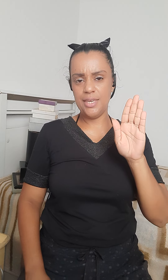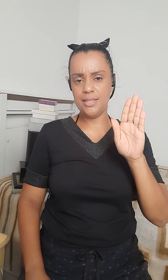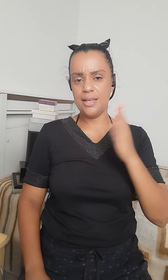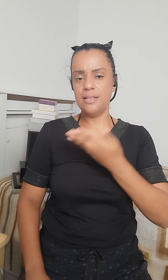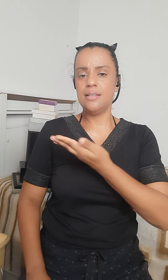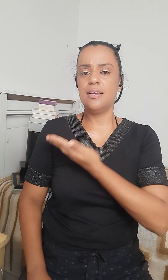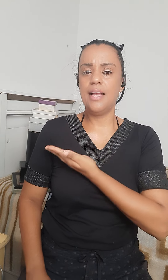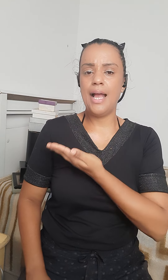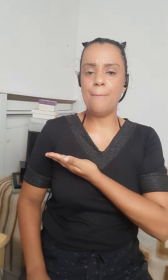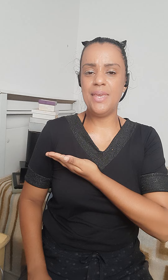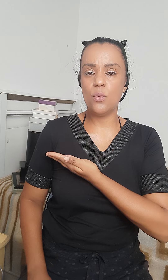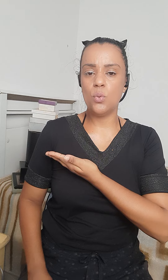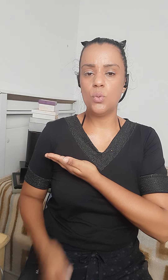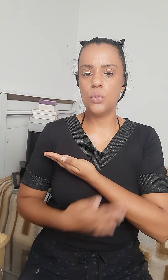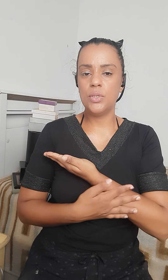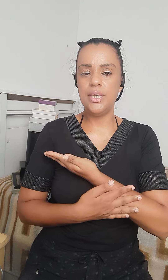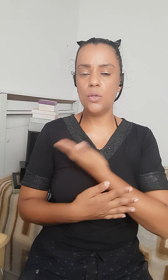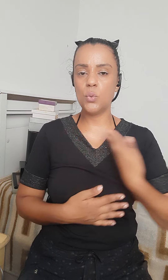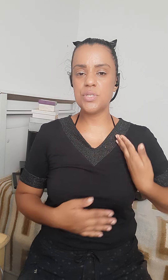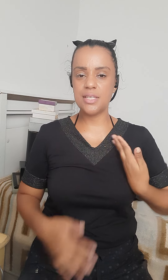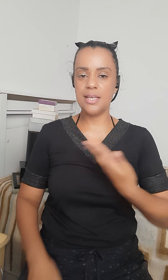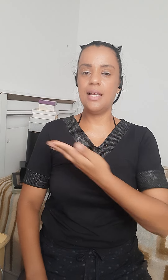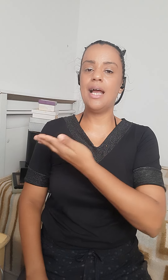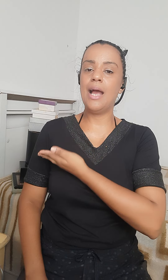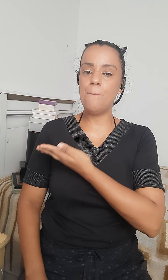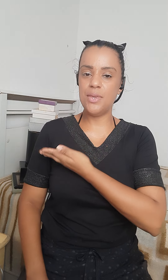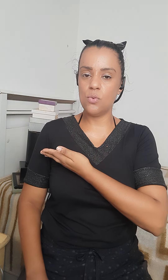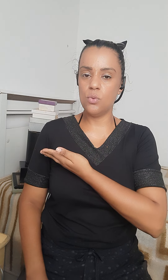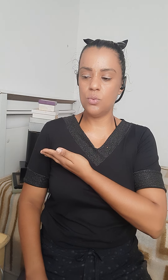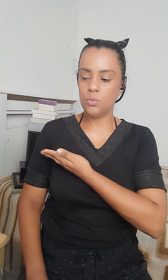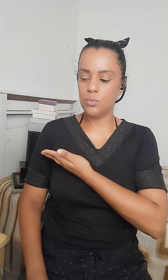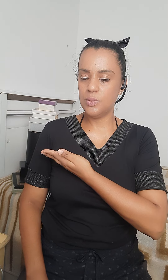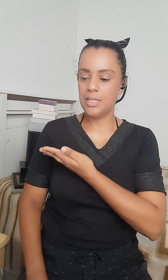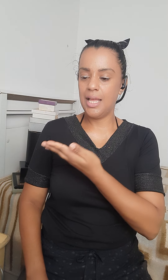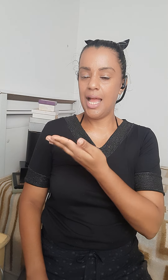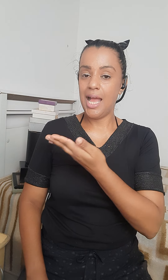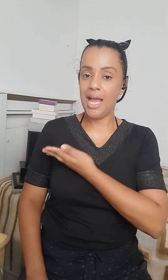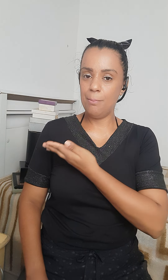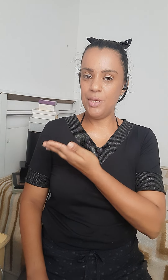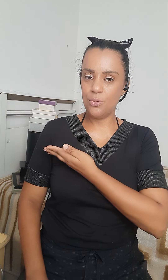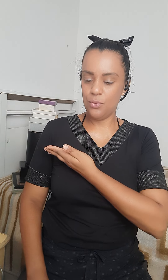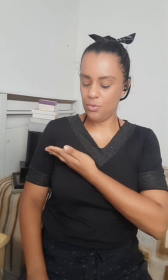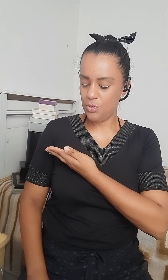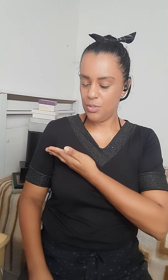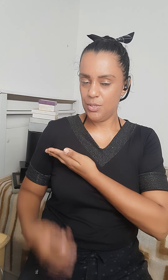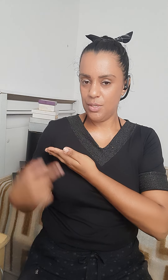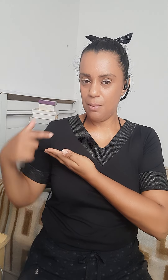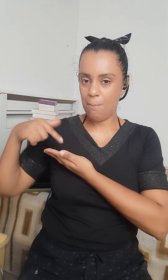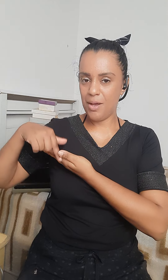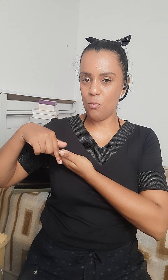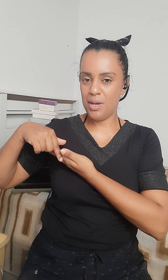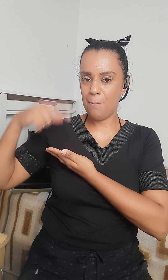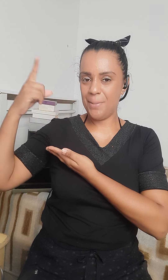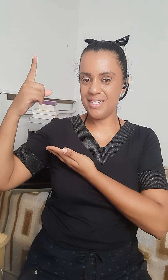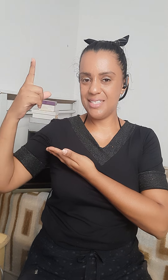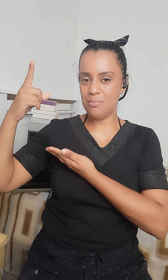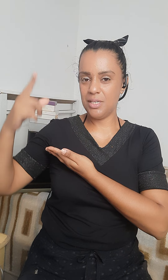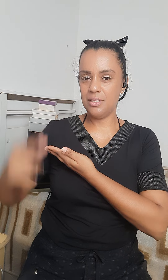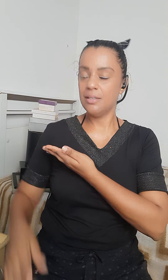tá? Amigo. E cruza, tá? Amigo, amigo. Palma pra cima. Ah, é